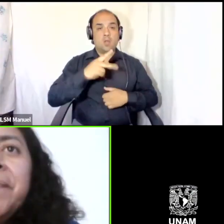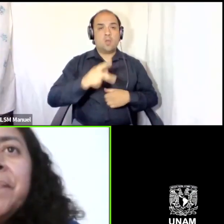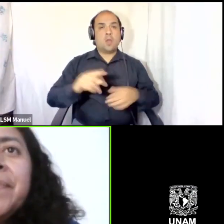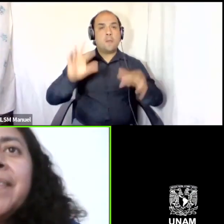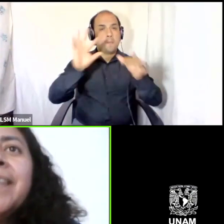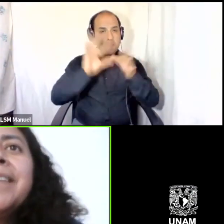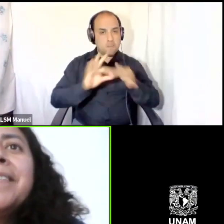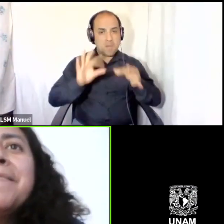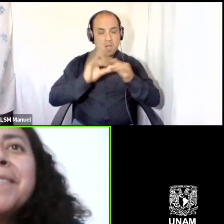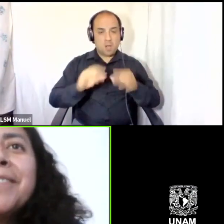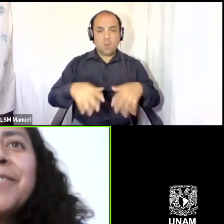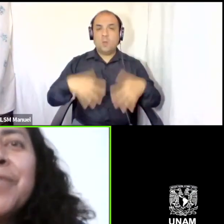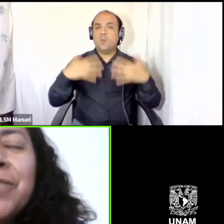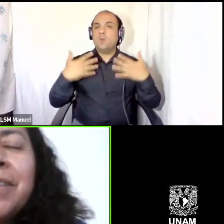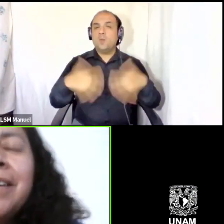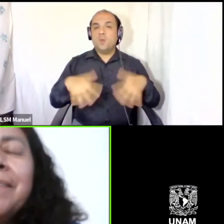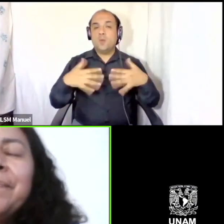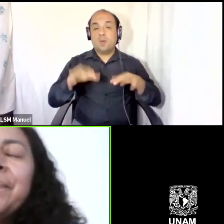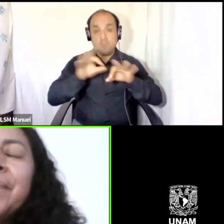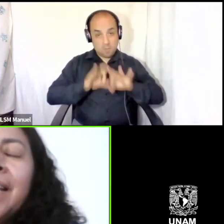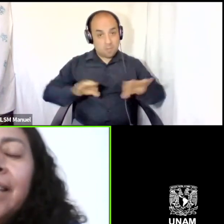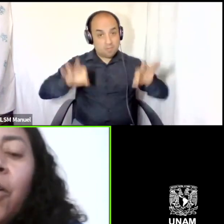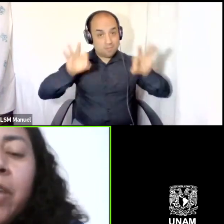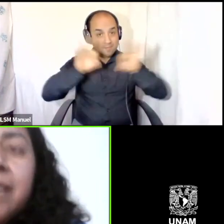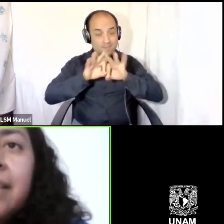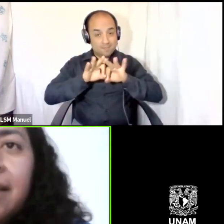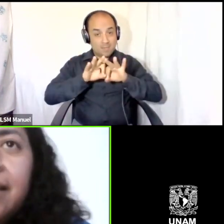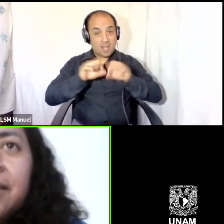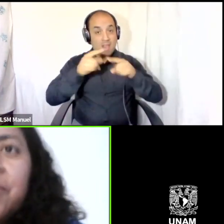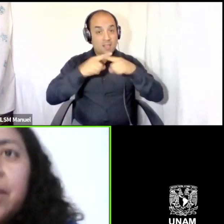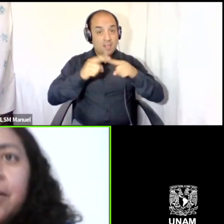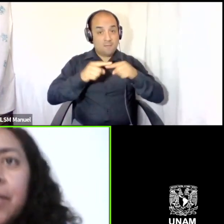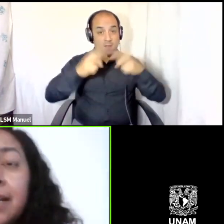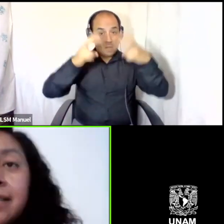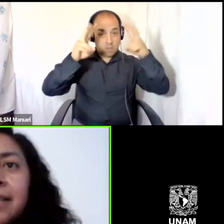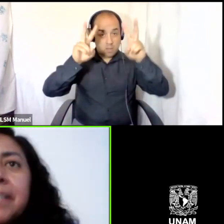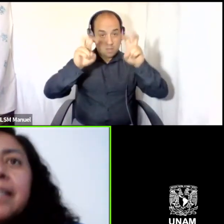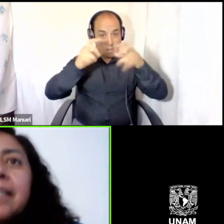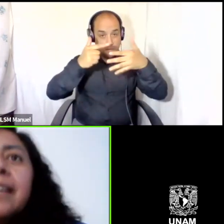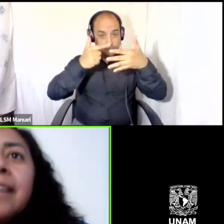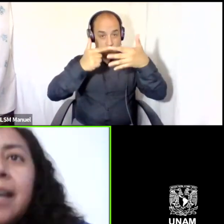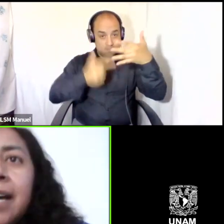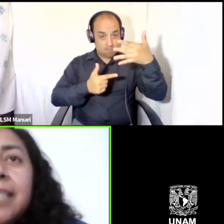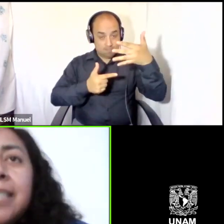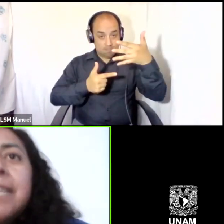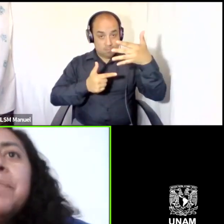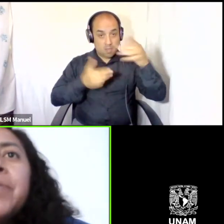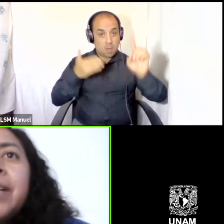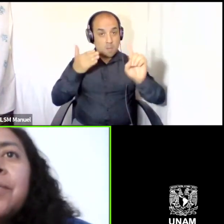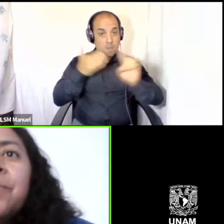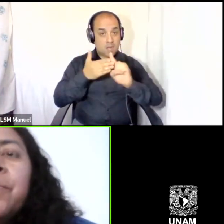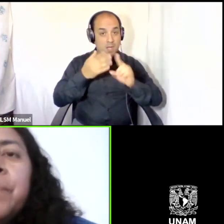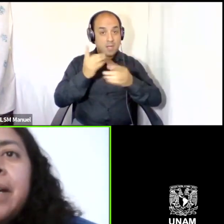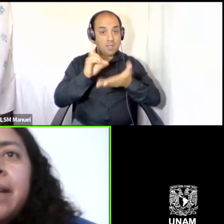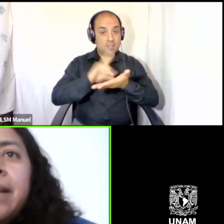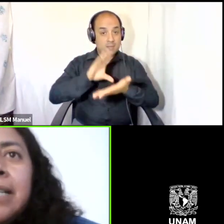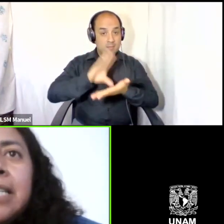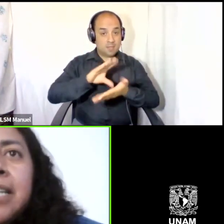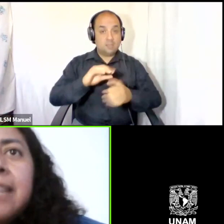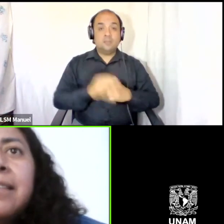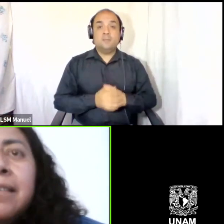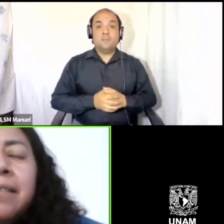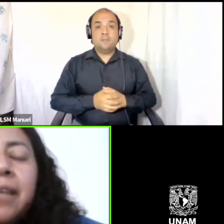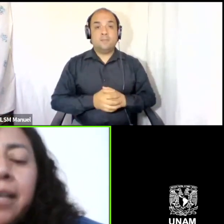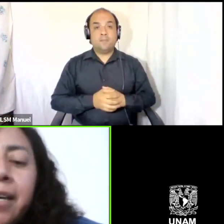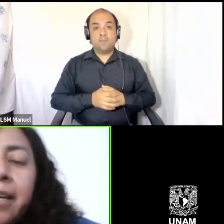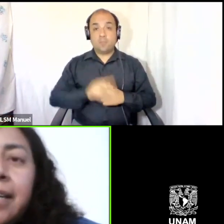provocadora en diversas categorías de análisis con relación a la discapacidad. Ya podrás tú ver en el